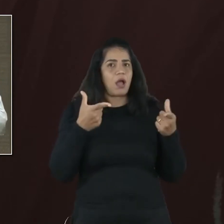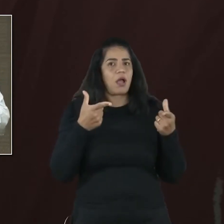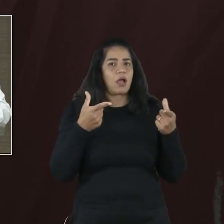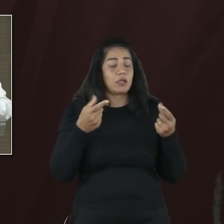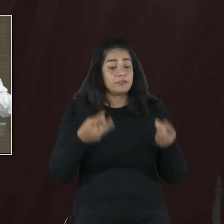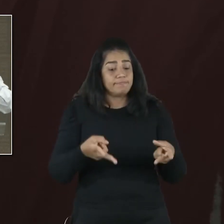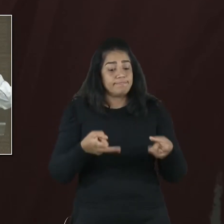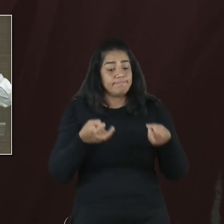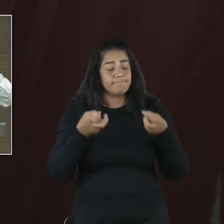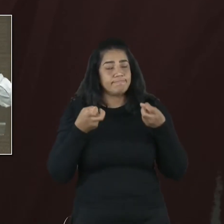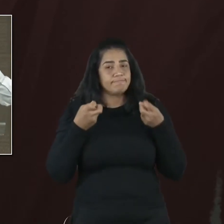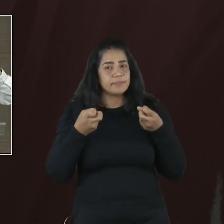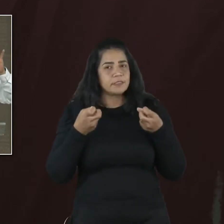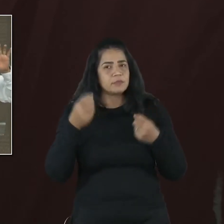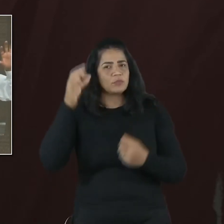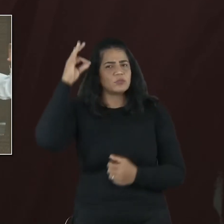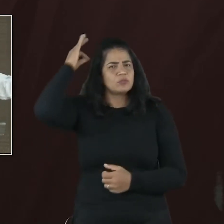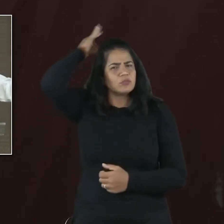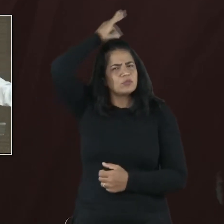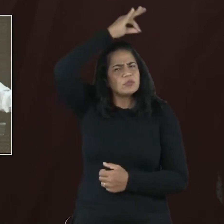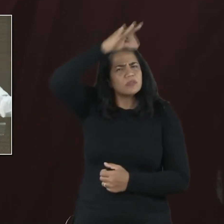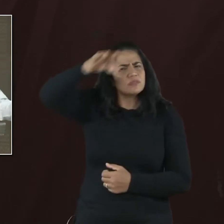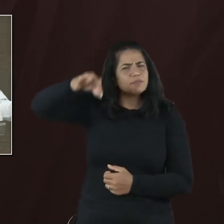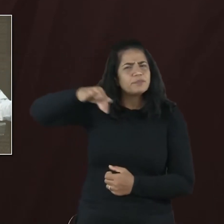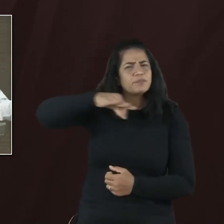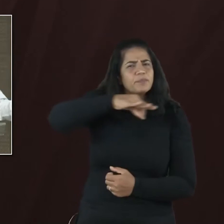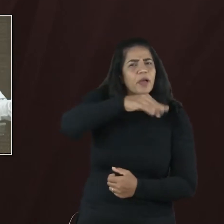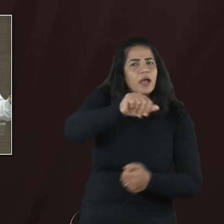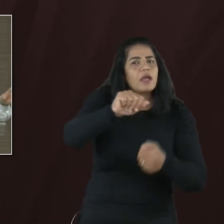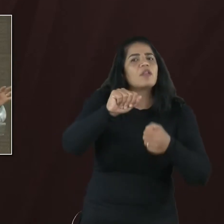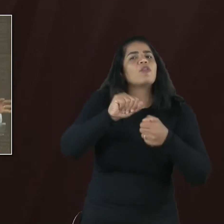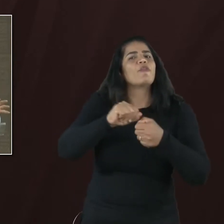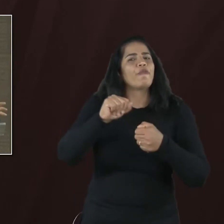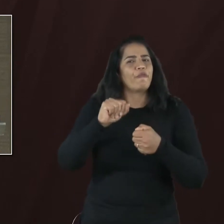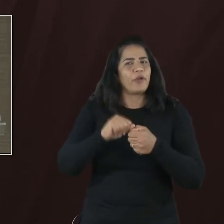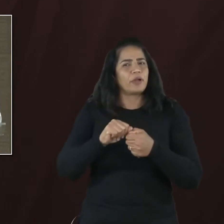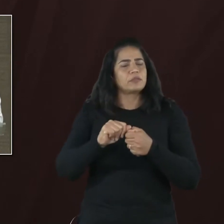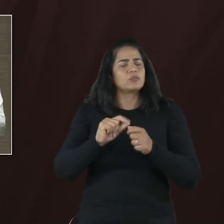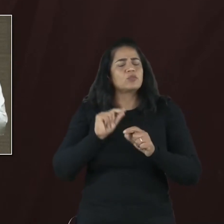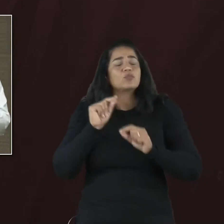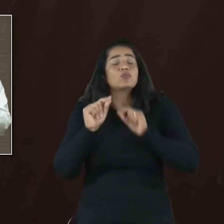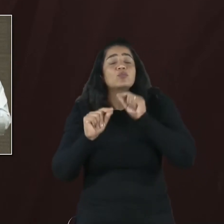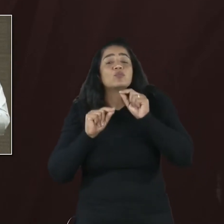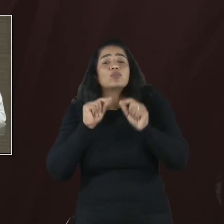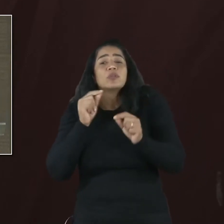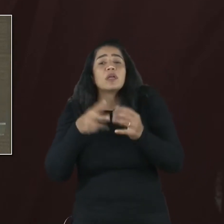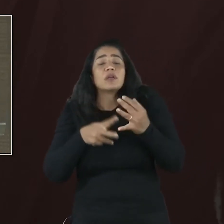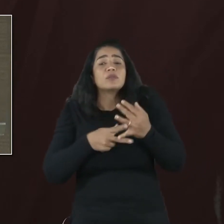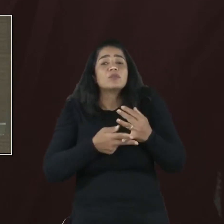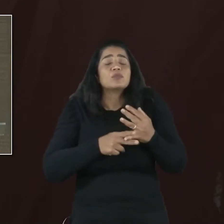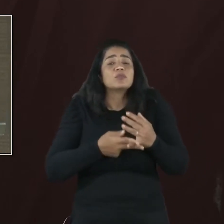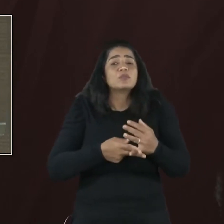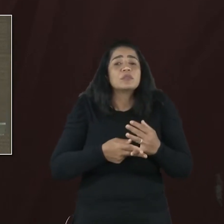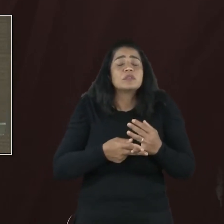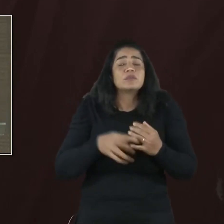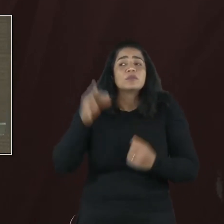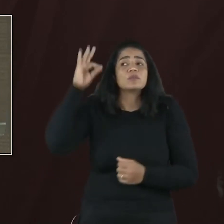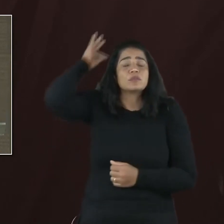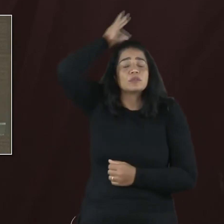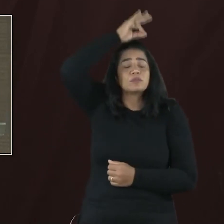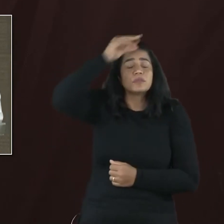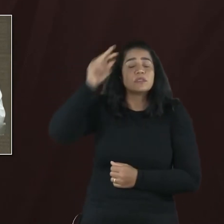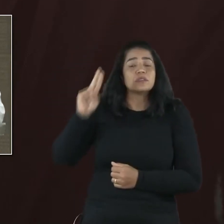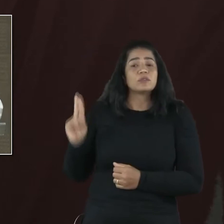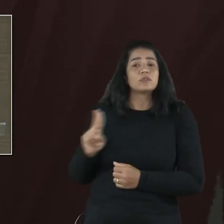ver os instrumentos que o Espírito está usando, e vamos nos esforçar para nos envolver nisso, e